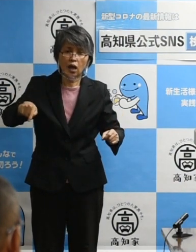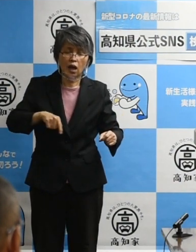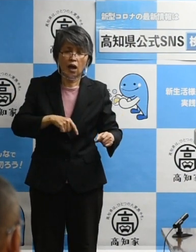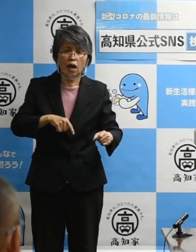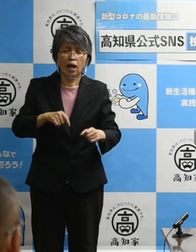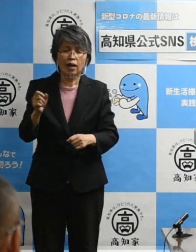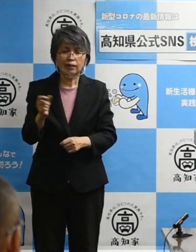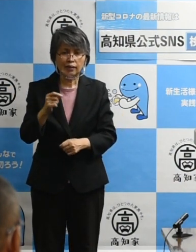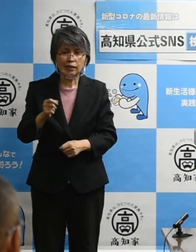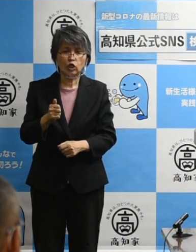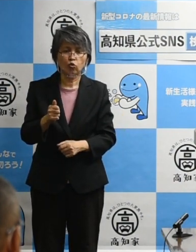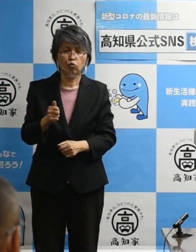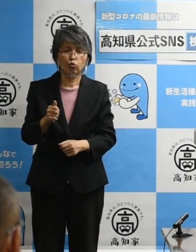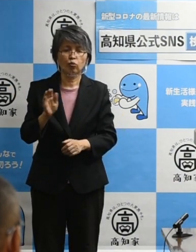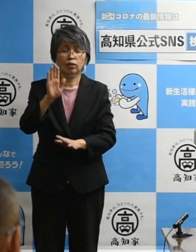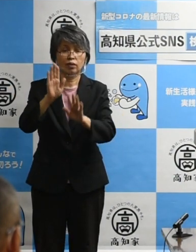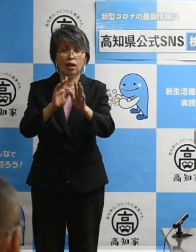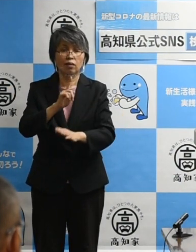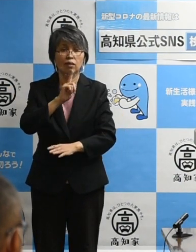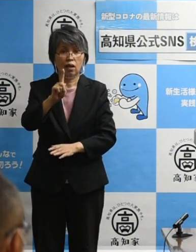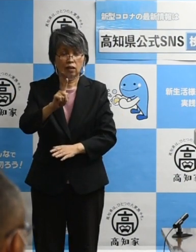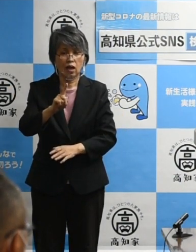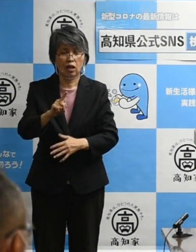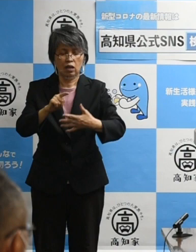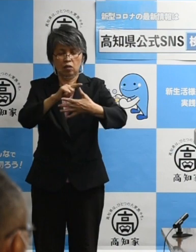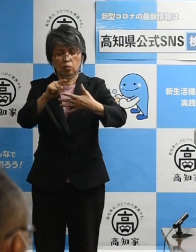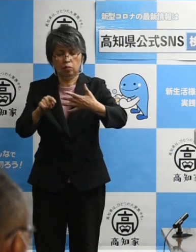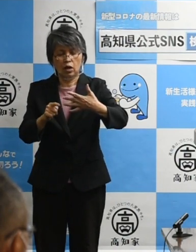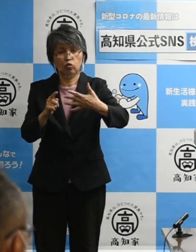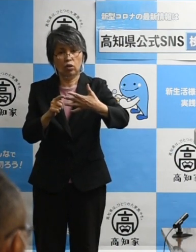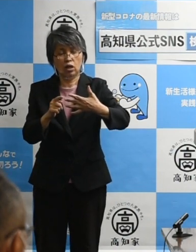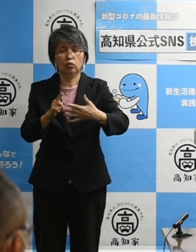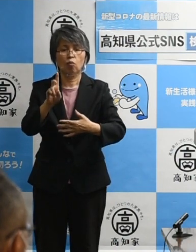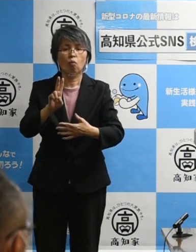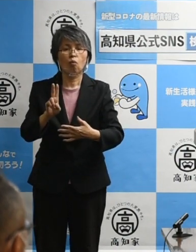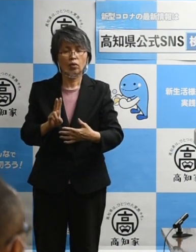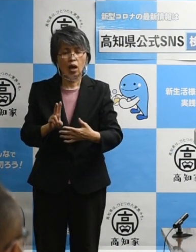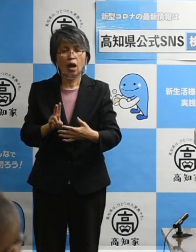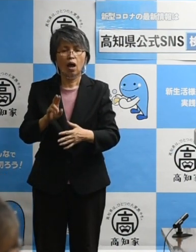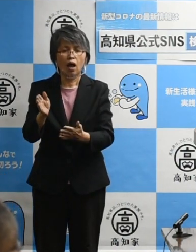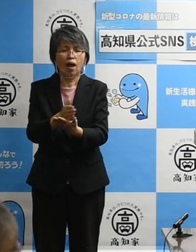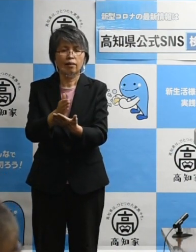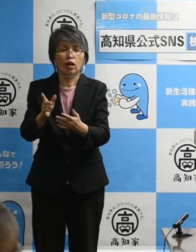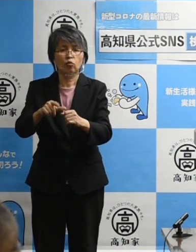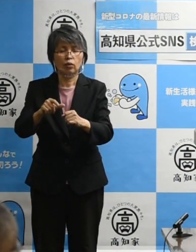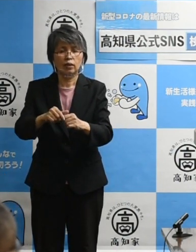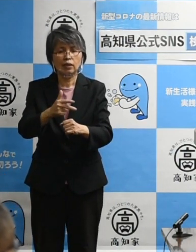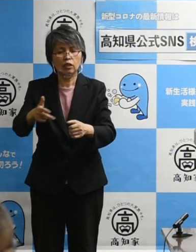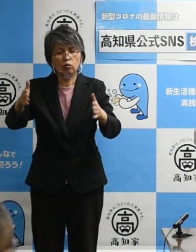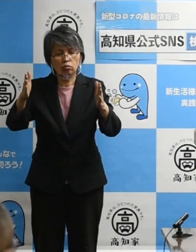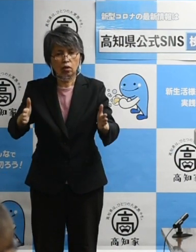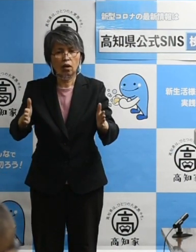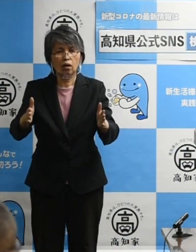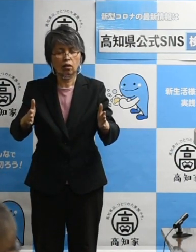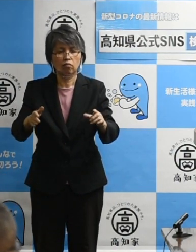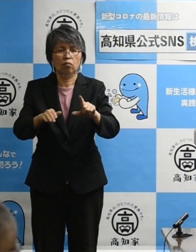緊急事態宣言とかですね、いわゆるステージ3とかを判断するときに換算をする1週間単位の数字にしち